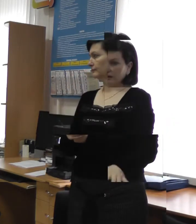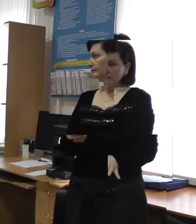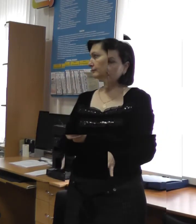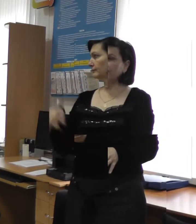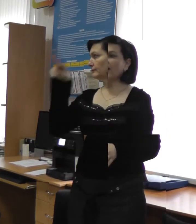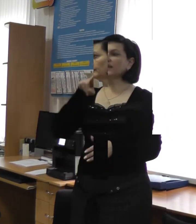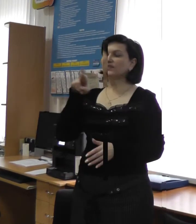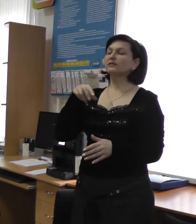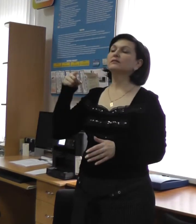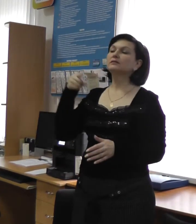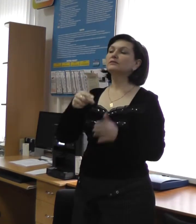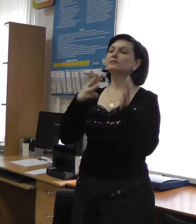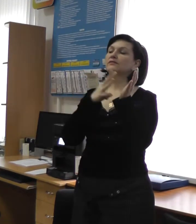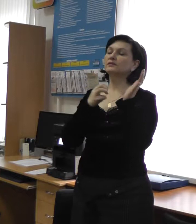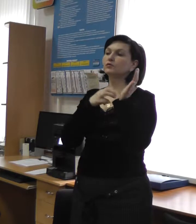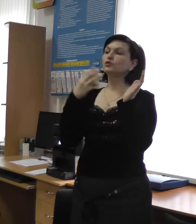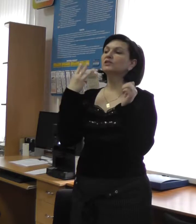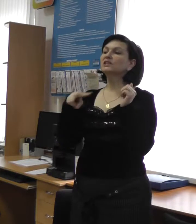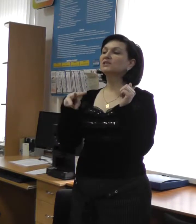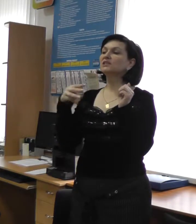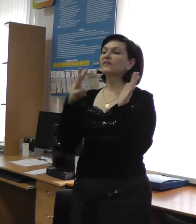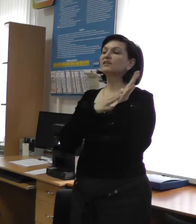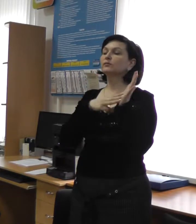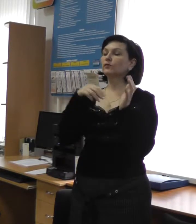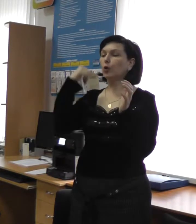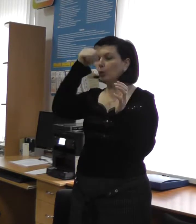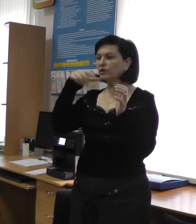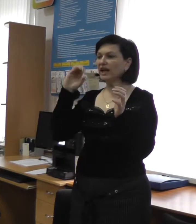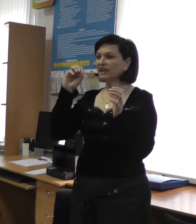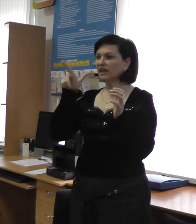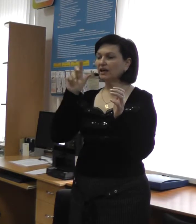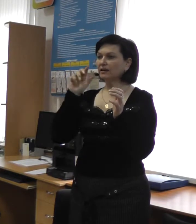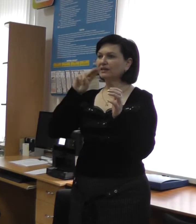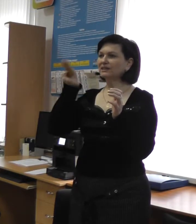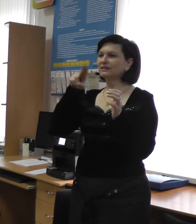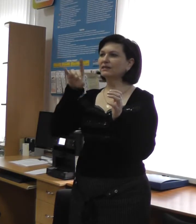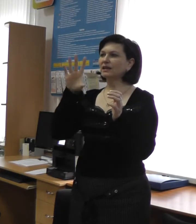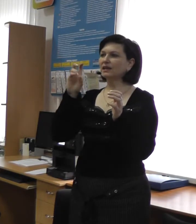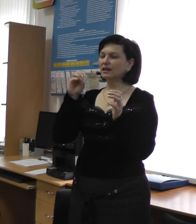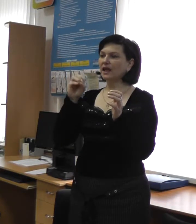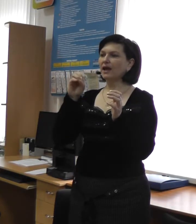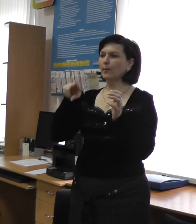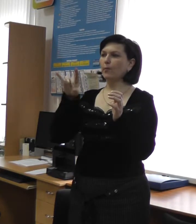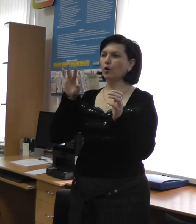В январе 1838 года в Екатеринославии, ныне Днепропетровск на Украине, в